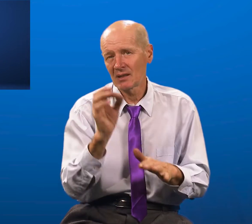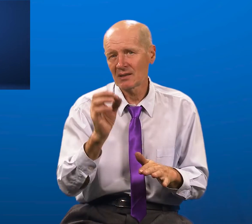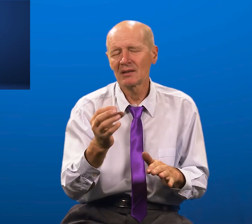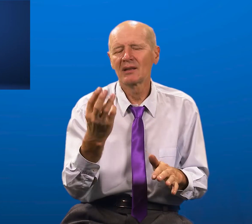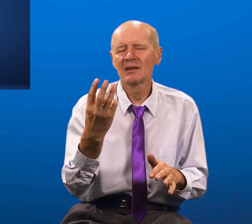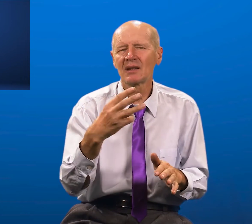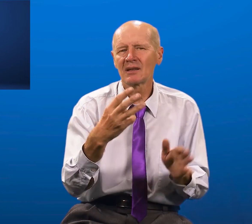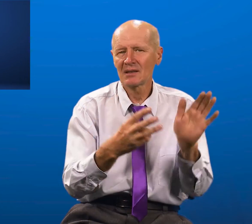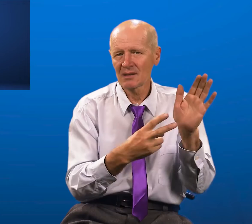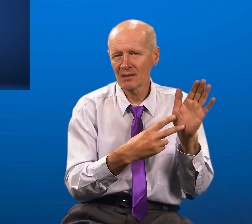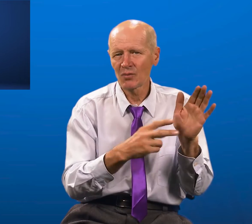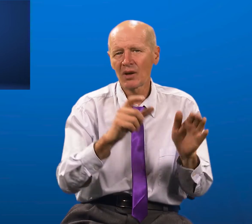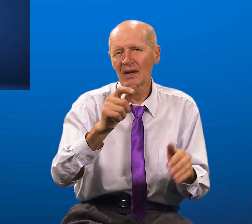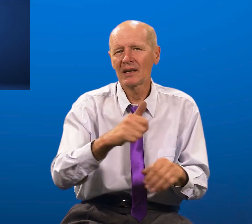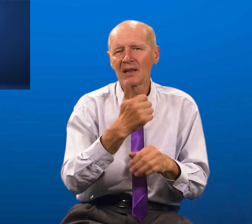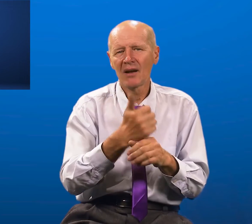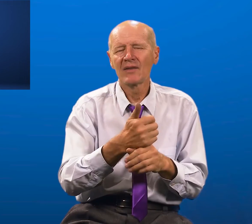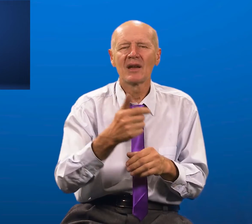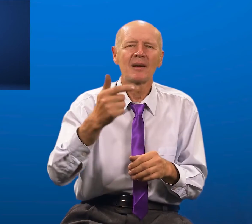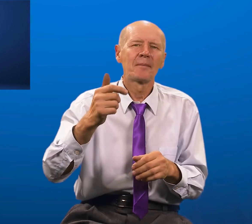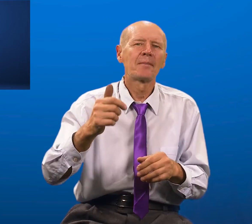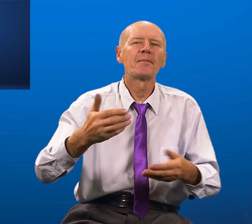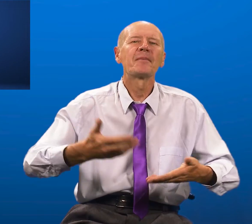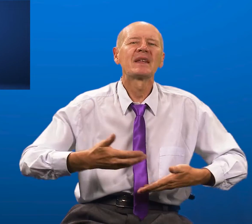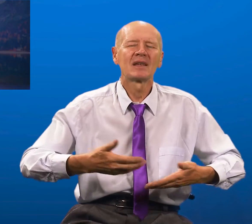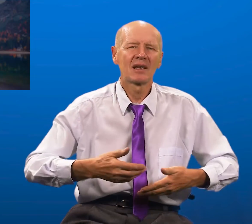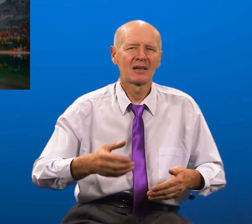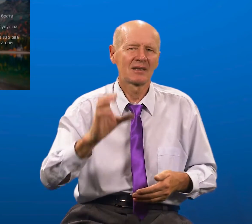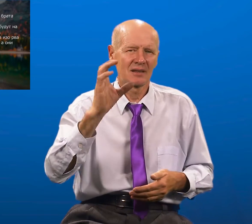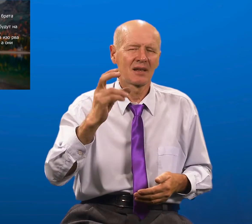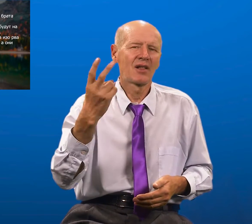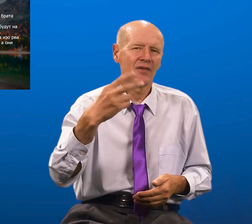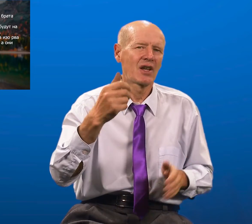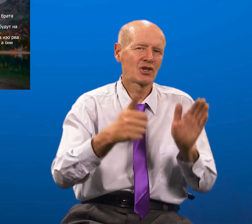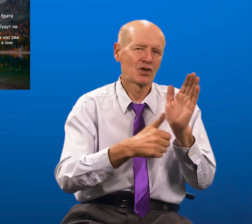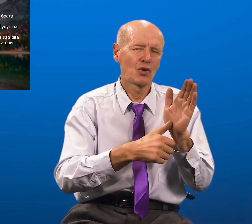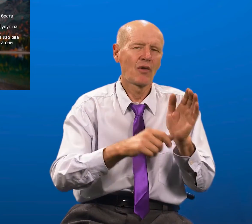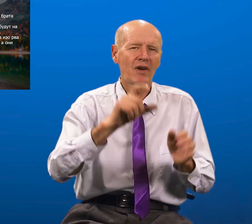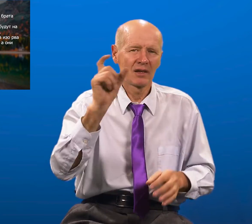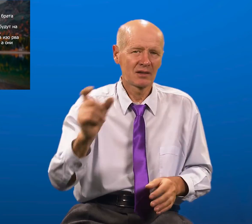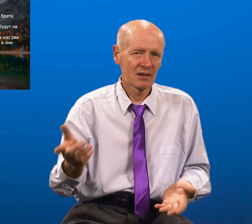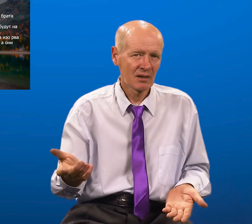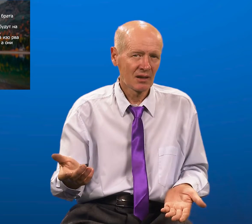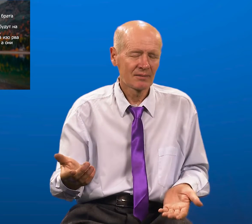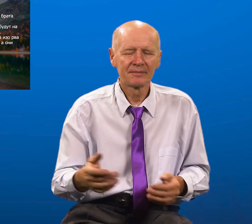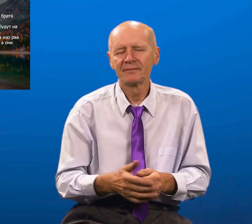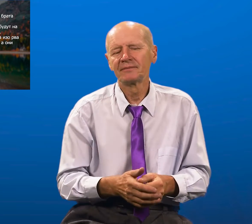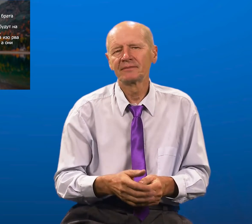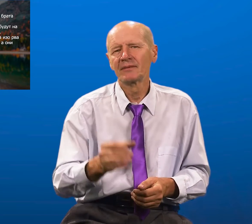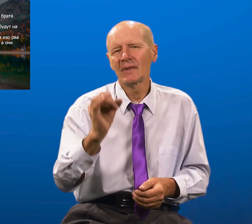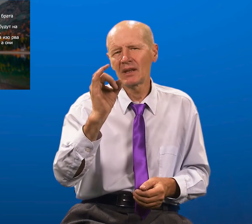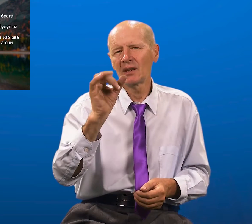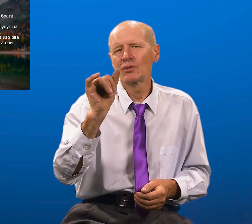из 37 главы «Бытие». С 26 стиха мы читаем следующие строки. «И сказал